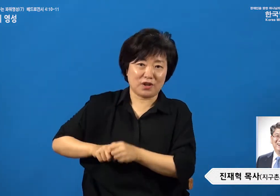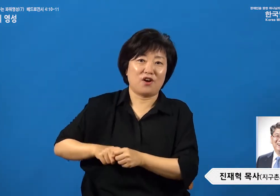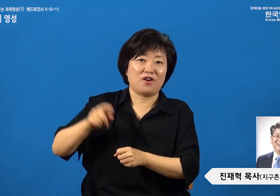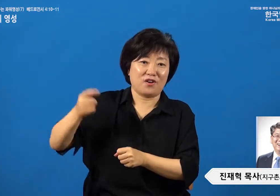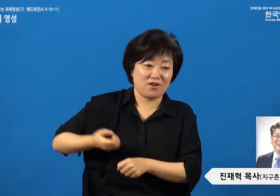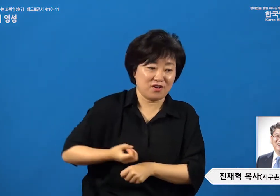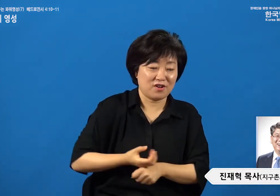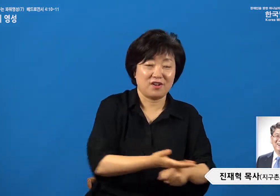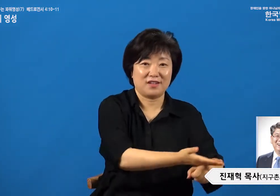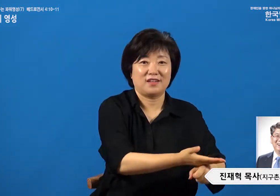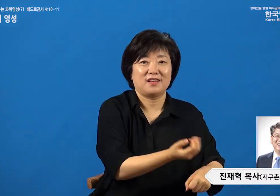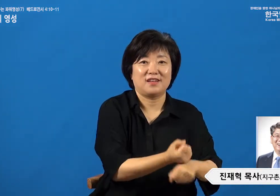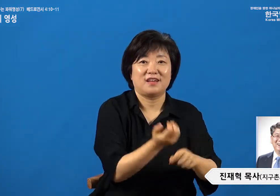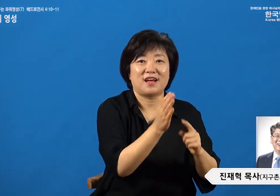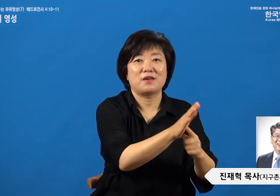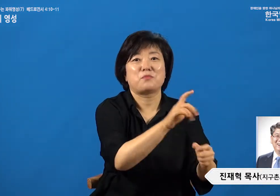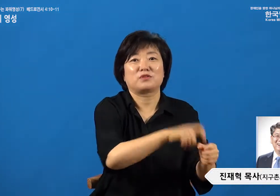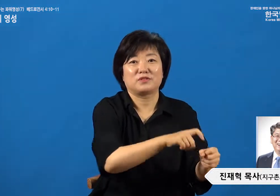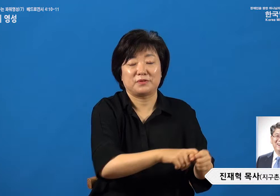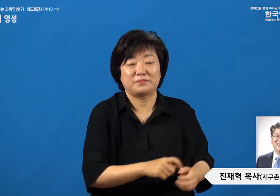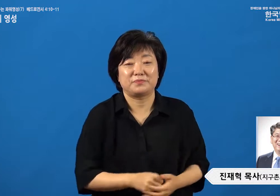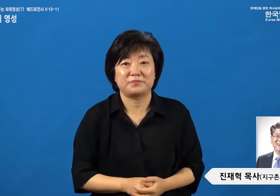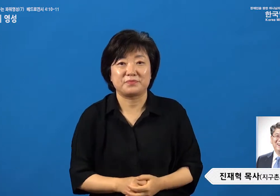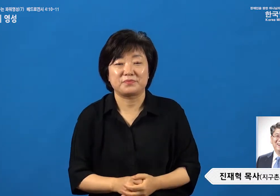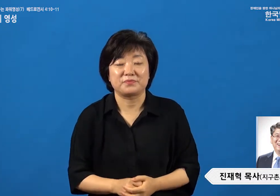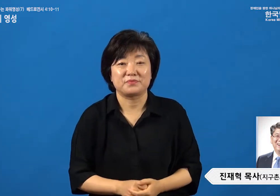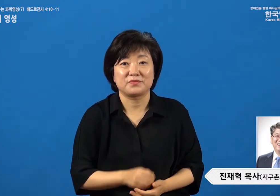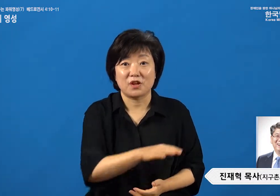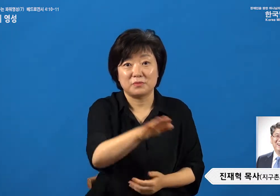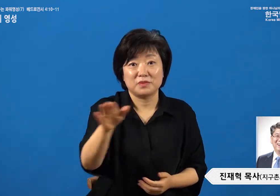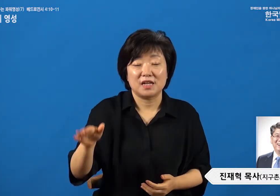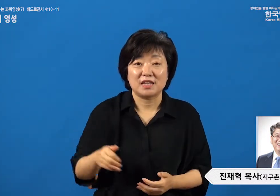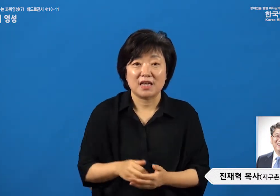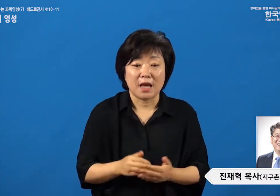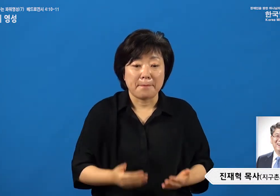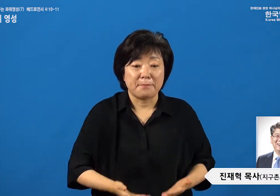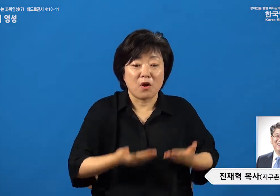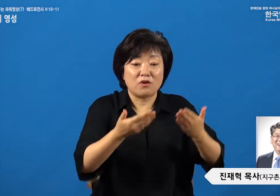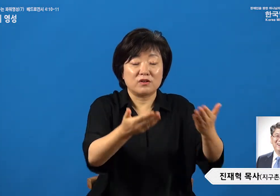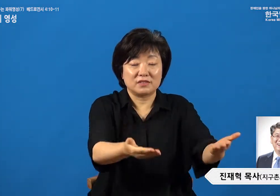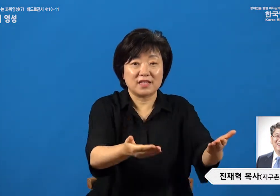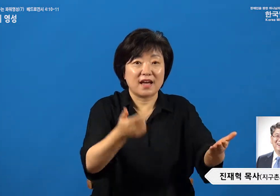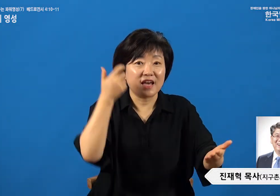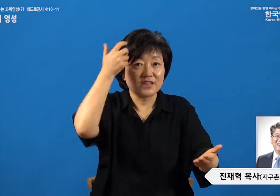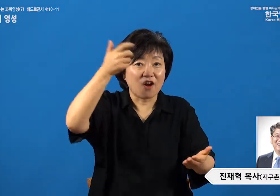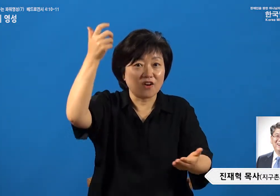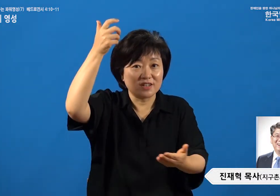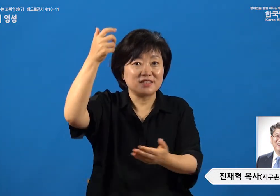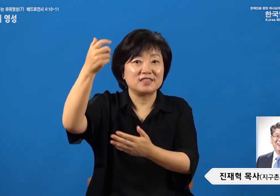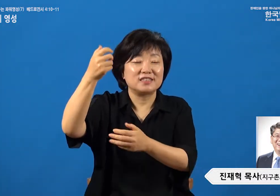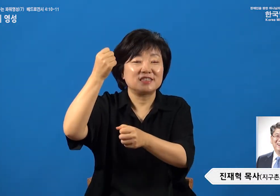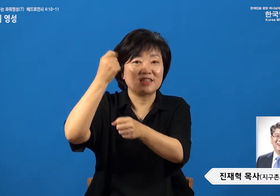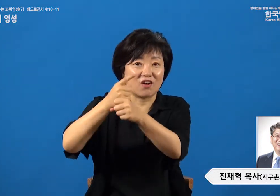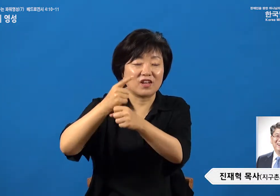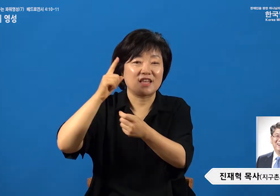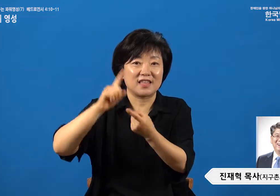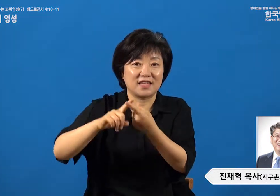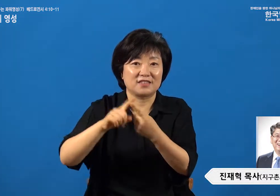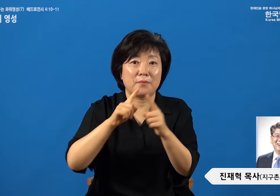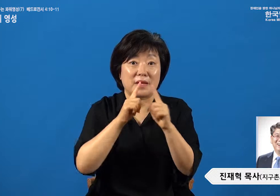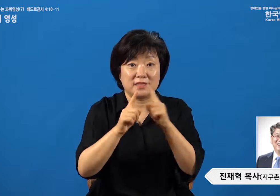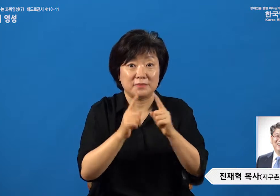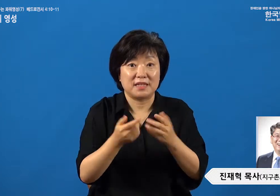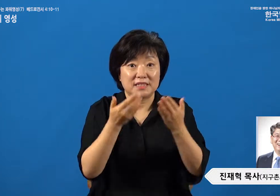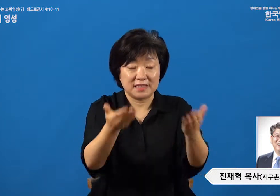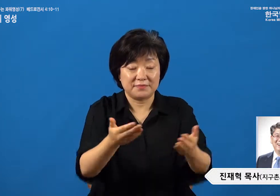주셨다라고 말씀하고 있습니다. 저는 오늘 여러분들에게 오늘 이 봉사의 영성에서 말씀하시는 하나님의